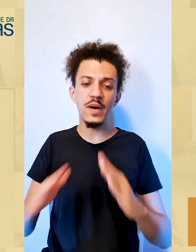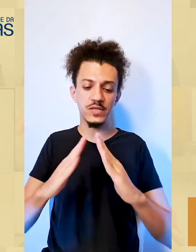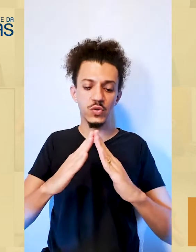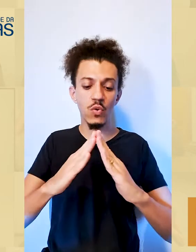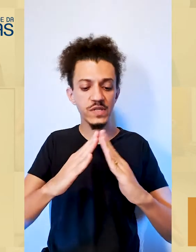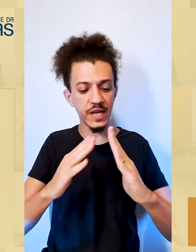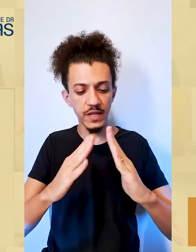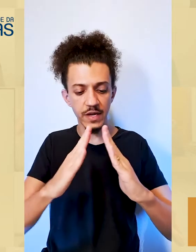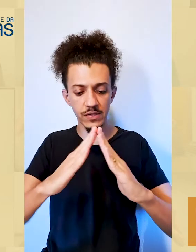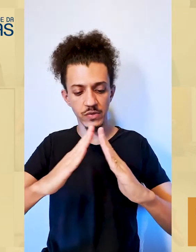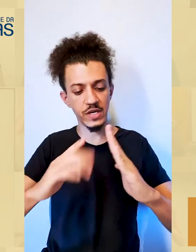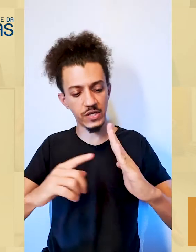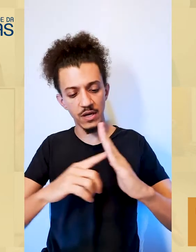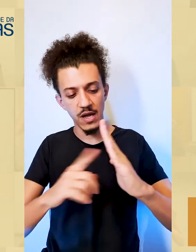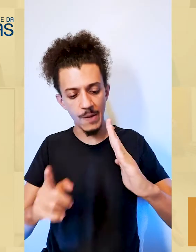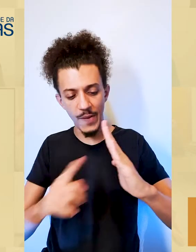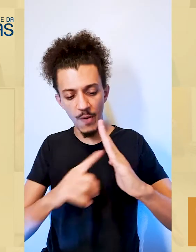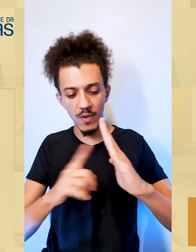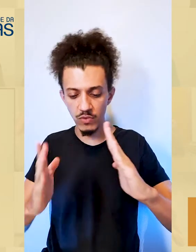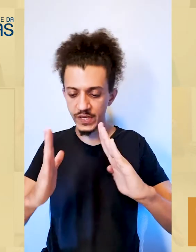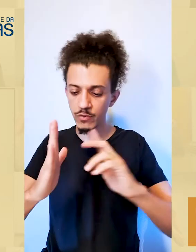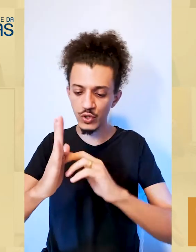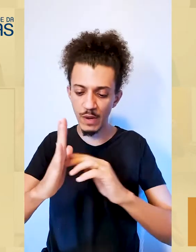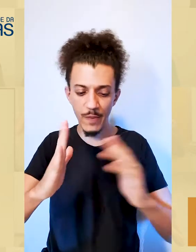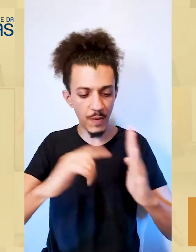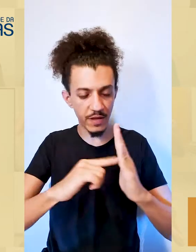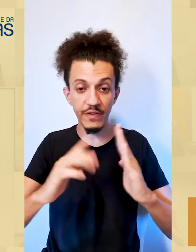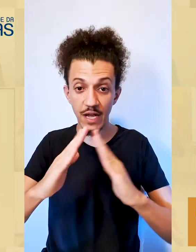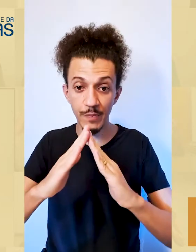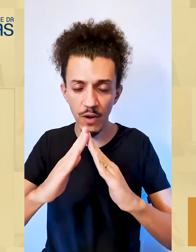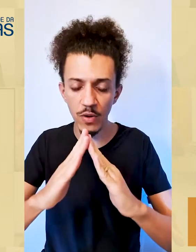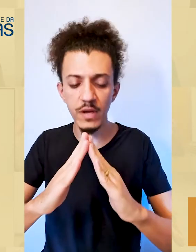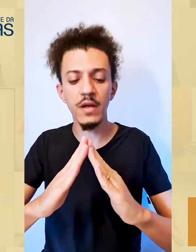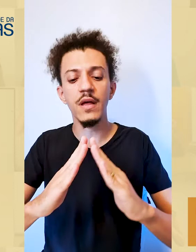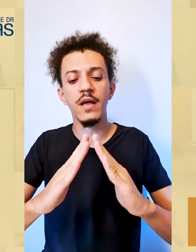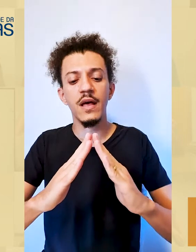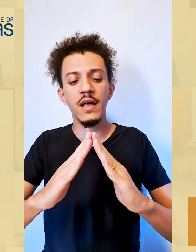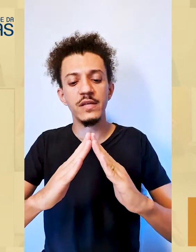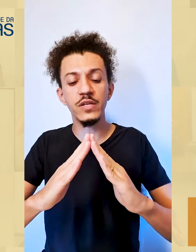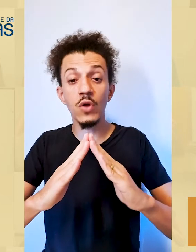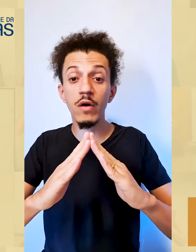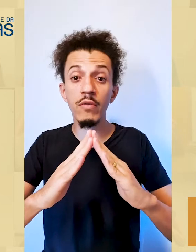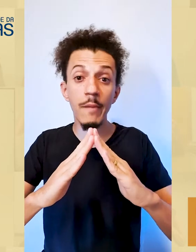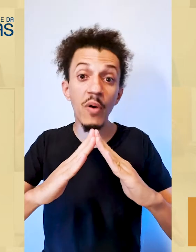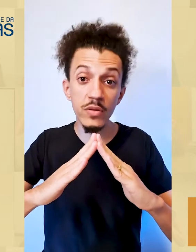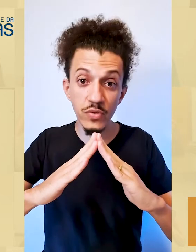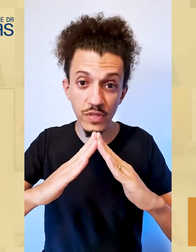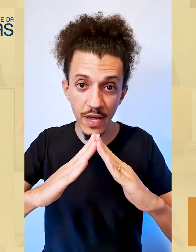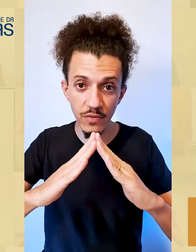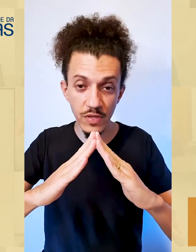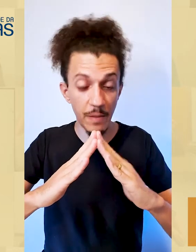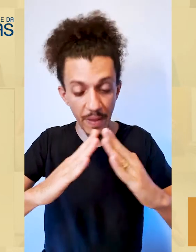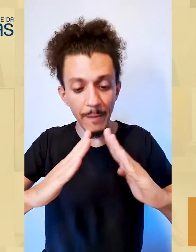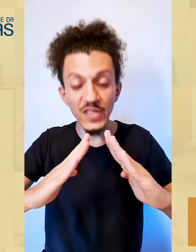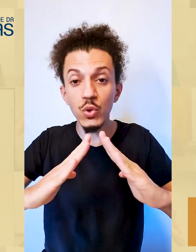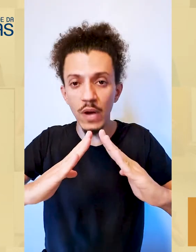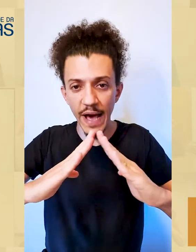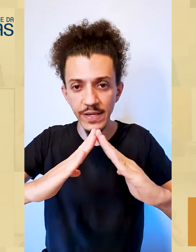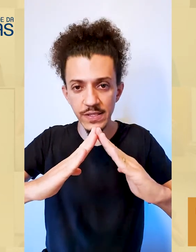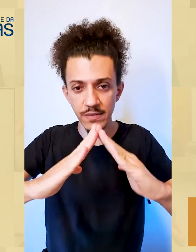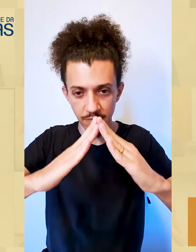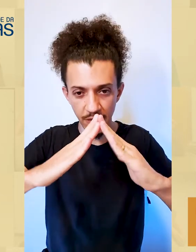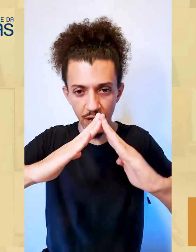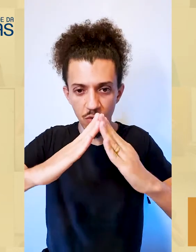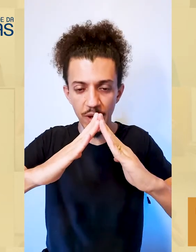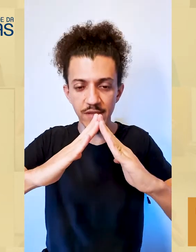palmas concêntricas, ou seja, o centro de uma palma está virado para a outra, se tocam na ponta dos dedos